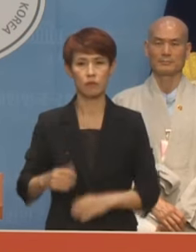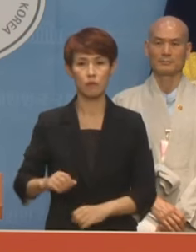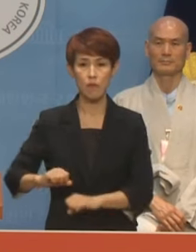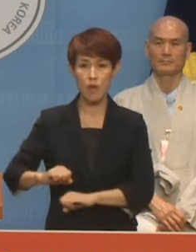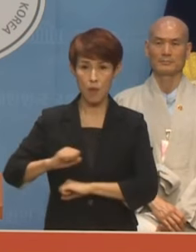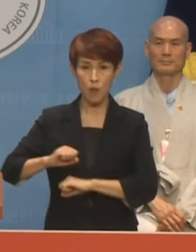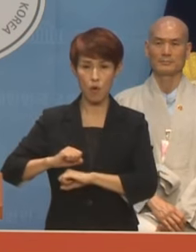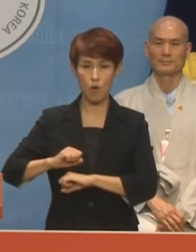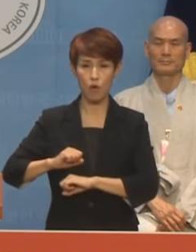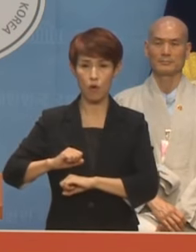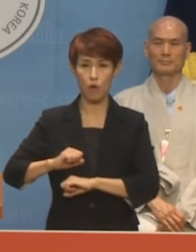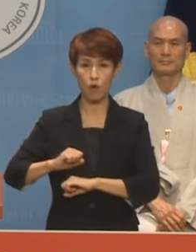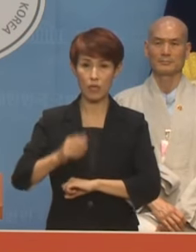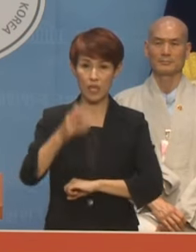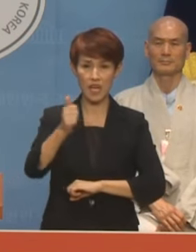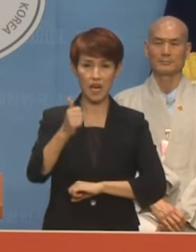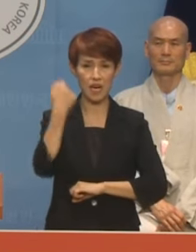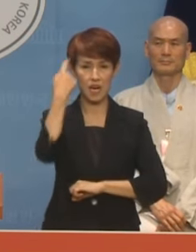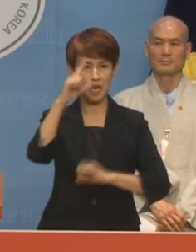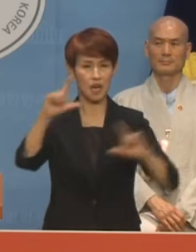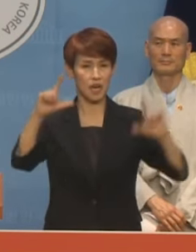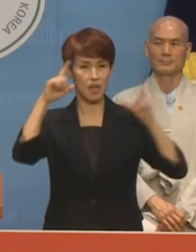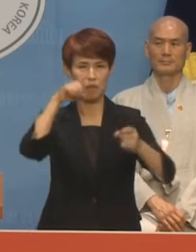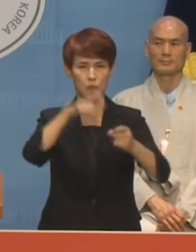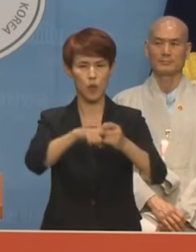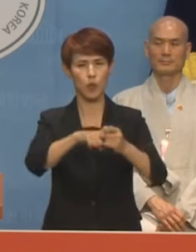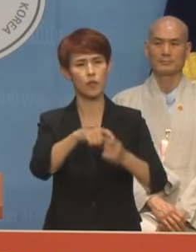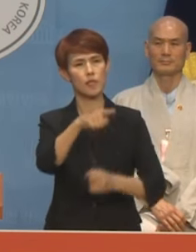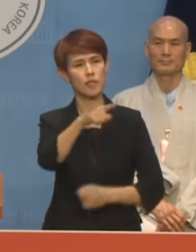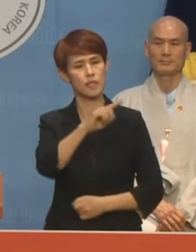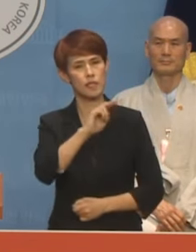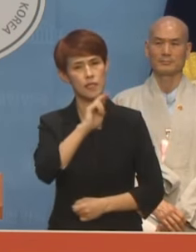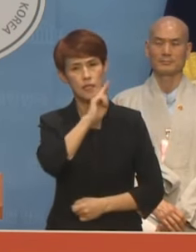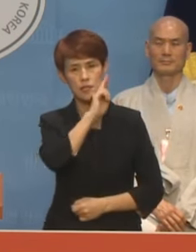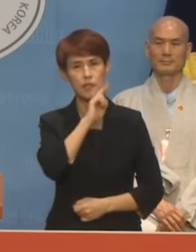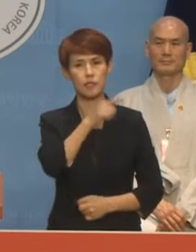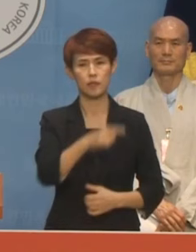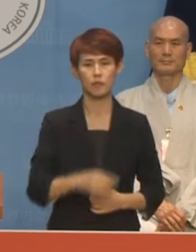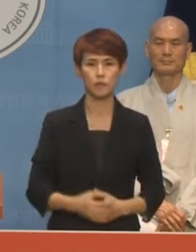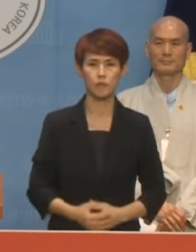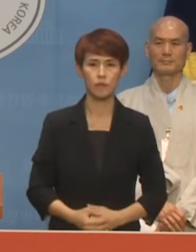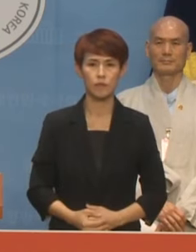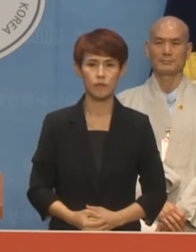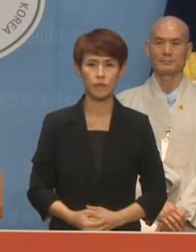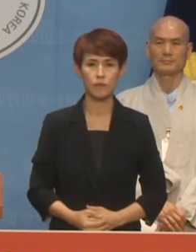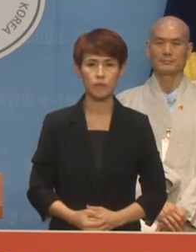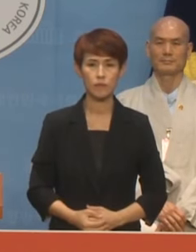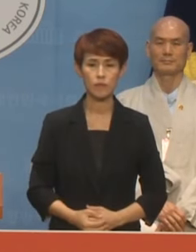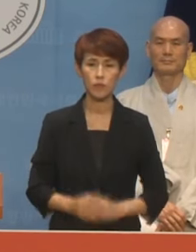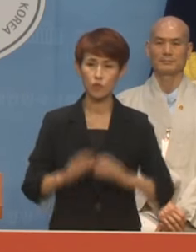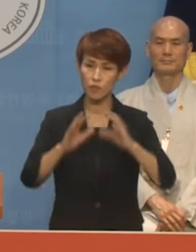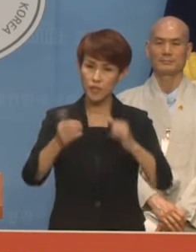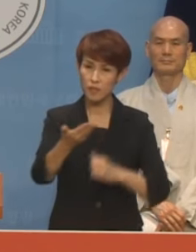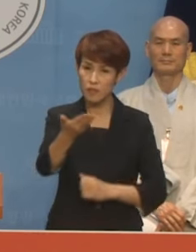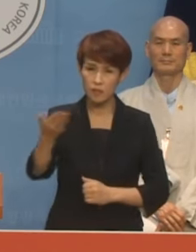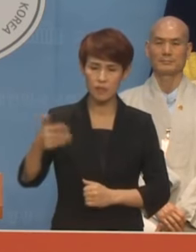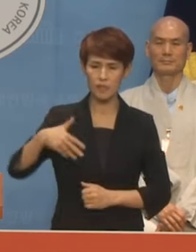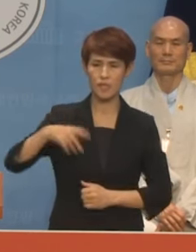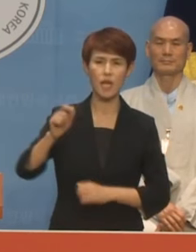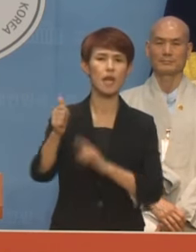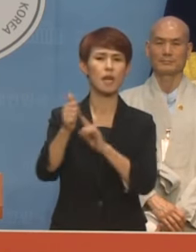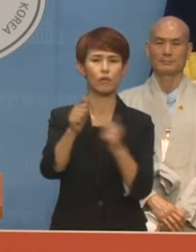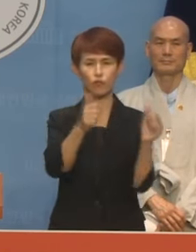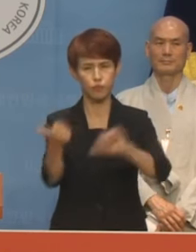사단장의 공명심에 의한 것이 아닌가 하는 의구심을 지울 수 없다. 국민은 최수근 해병의